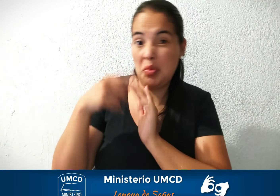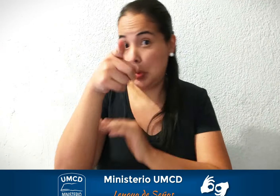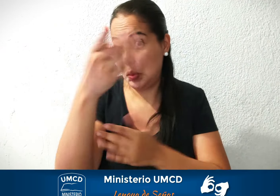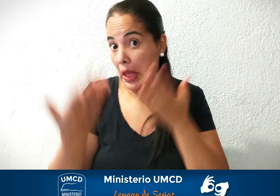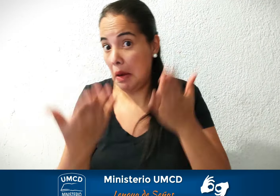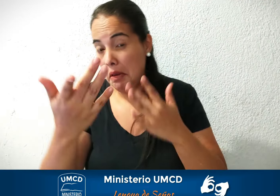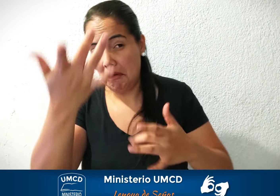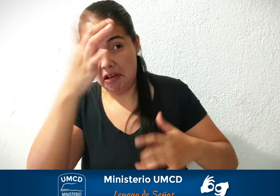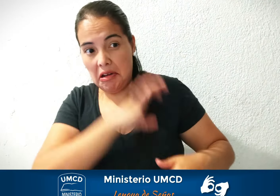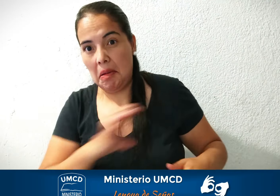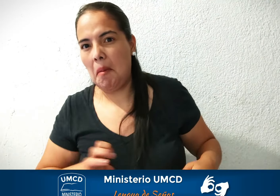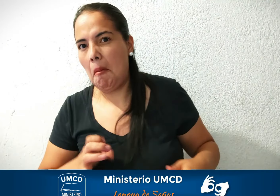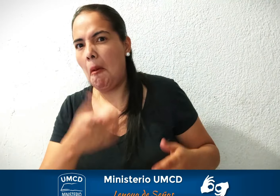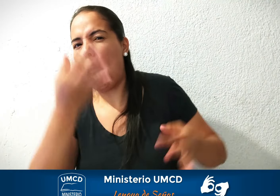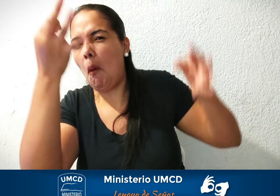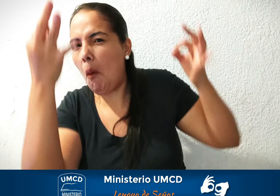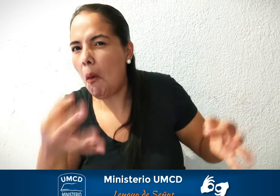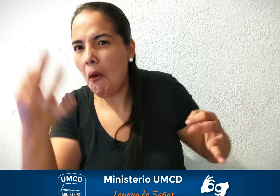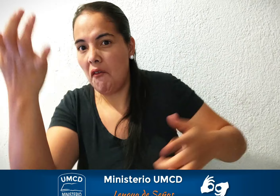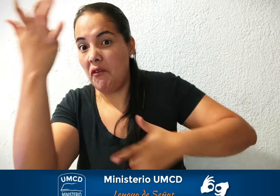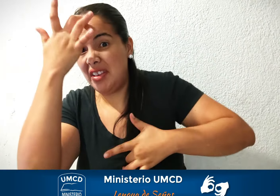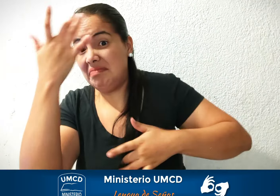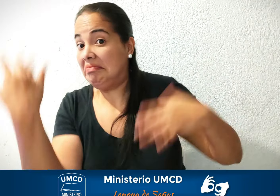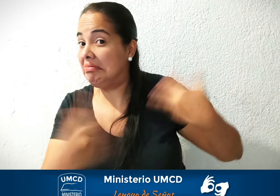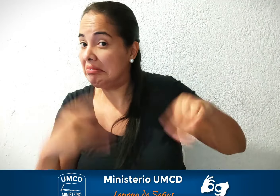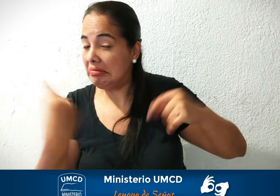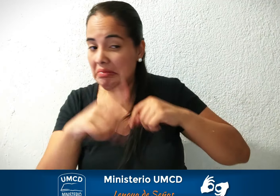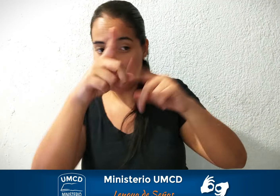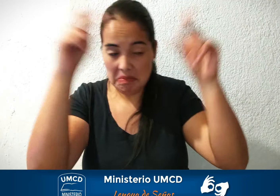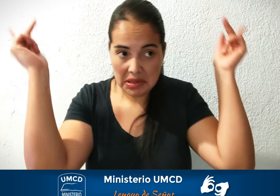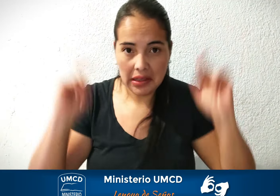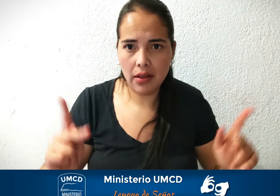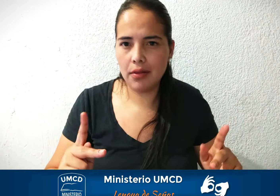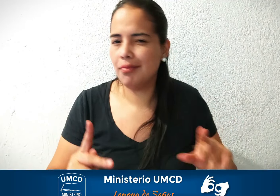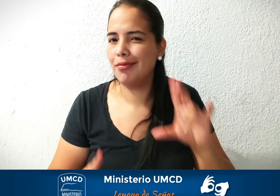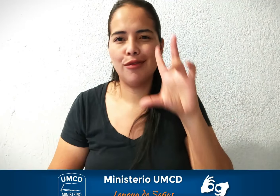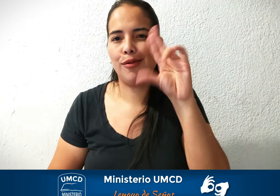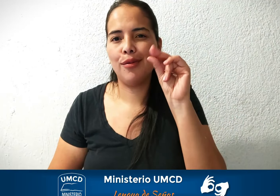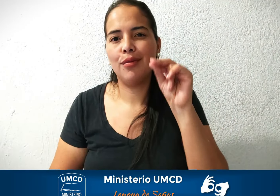encajado su carácter y quién es Él en un